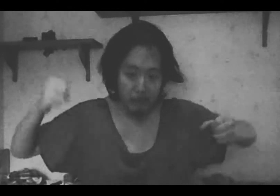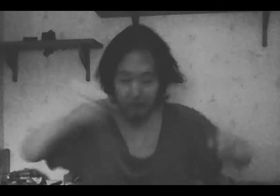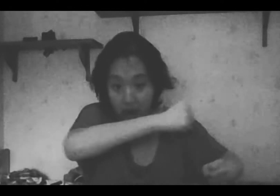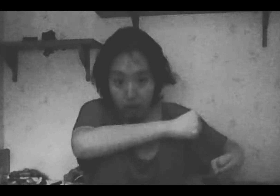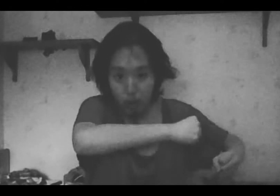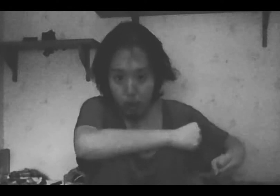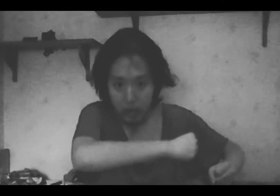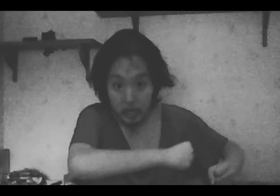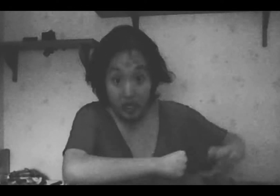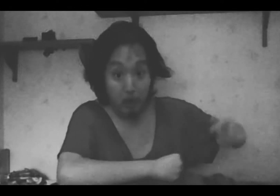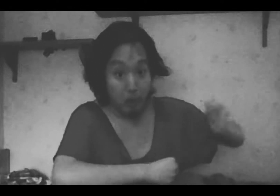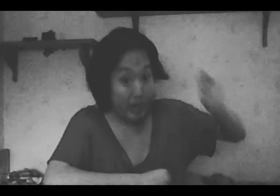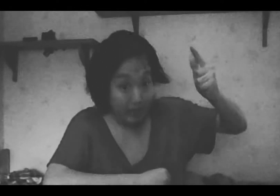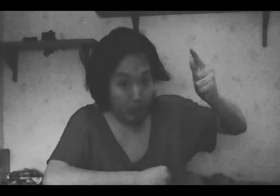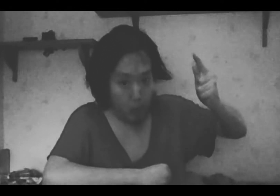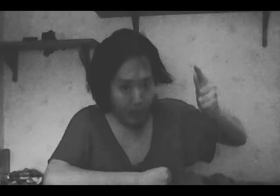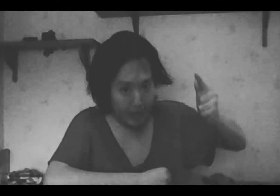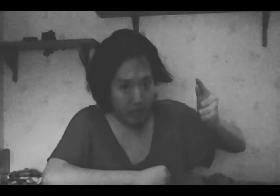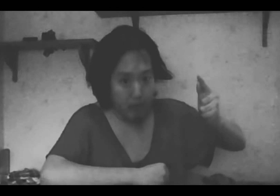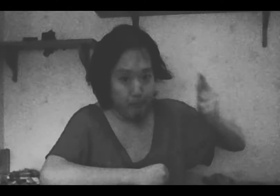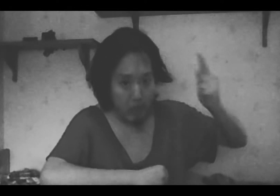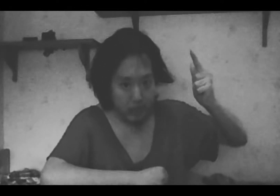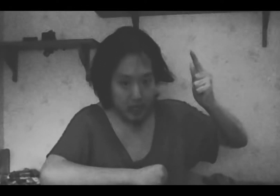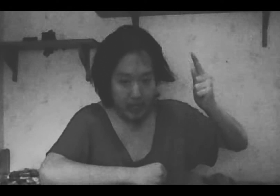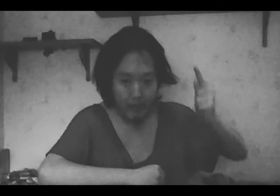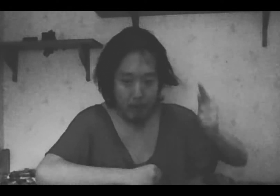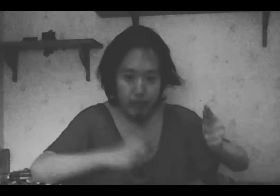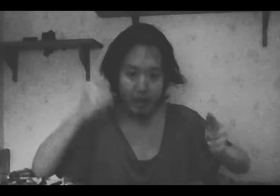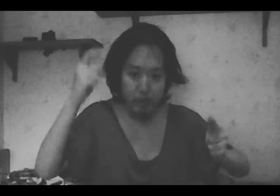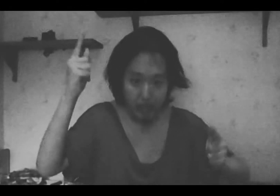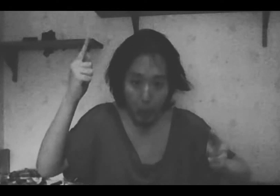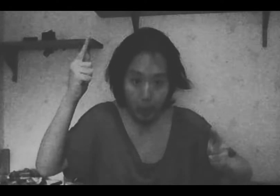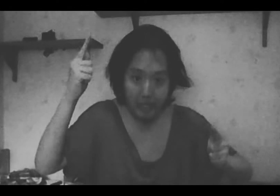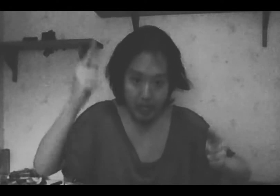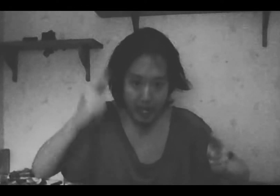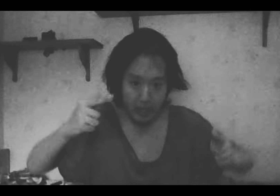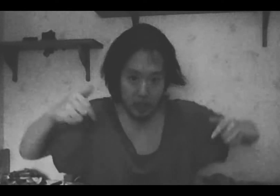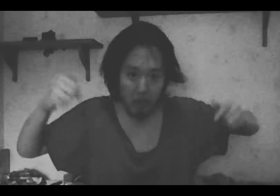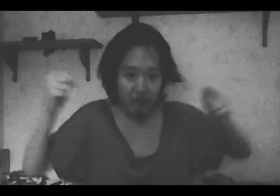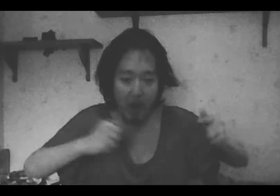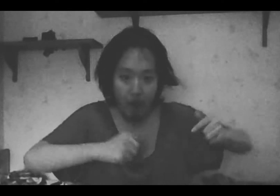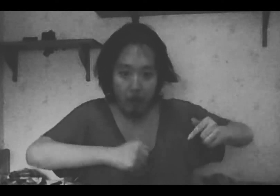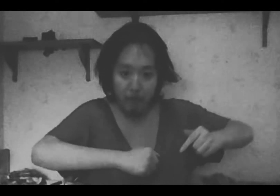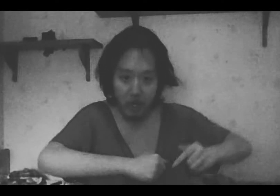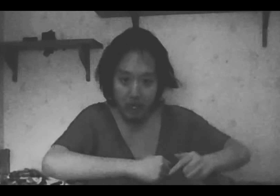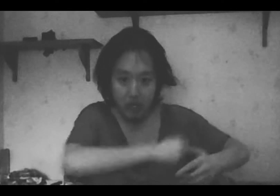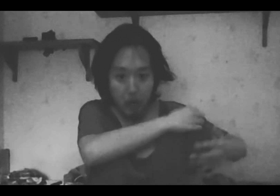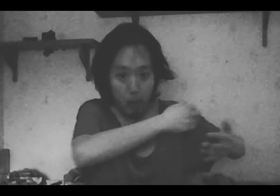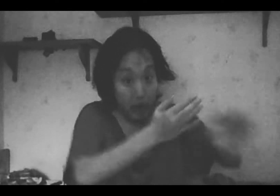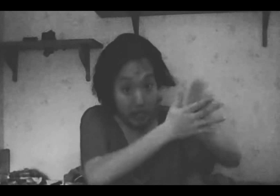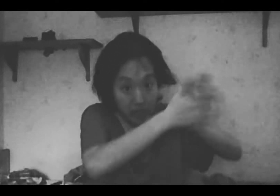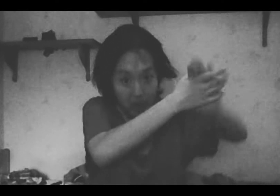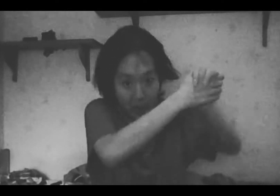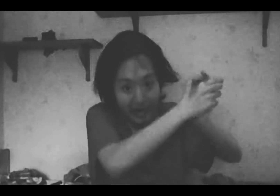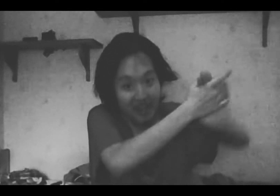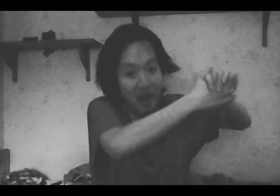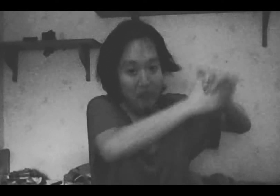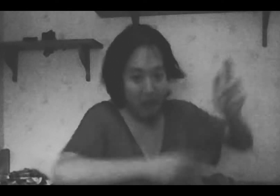far och röjk och röjv och röjn och bumsikaboom är du skrålig igen Så far och flyg och röjk och röjn och